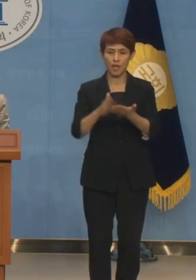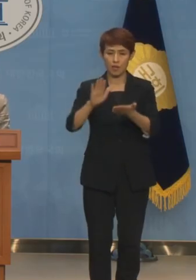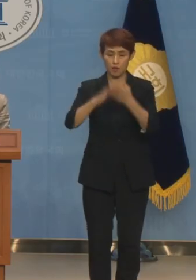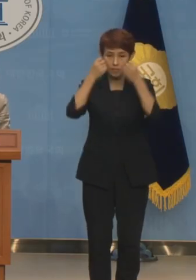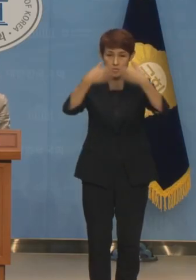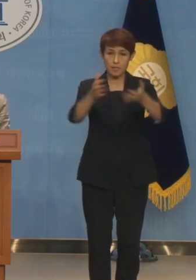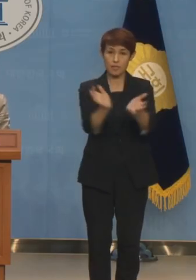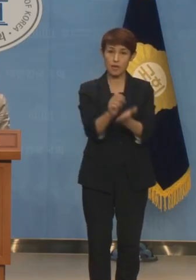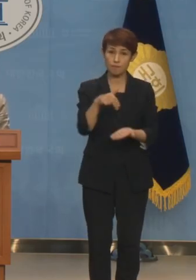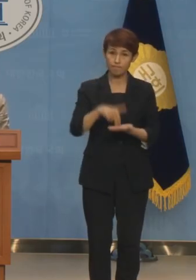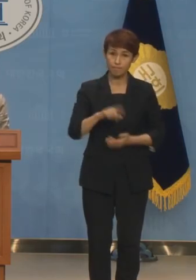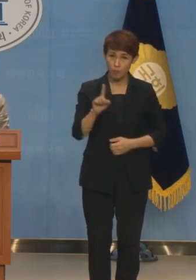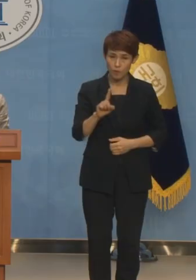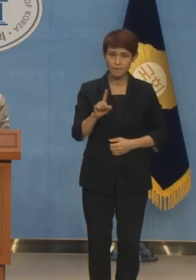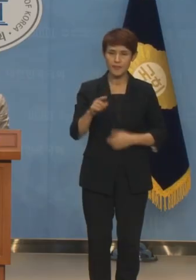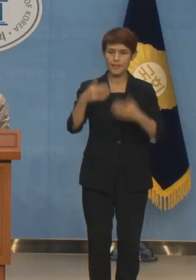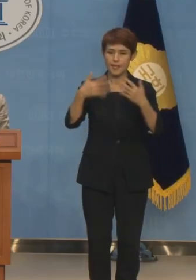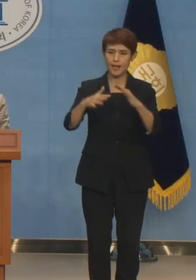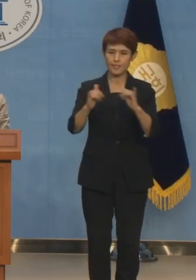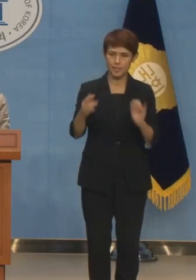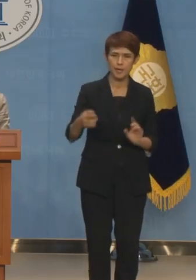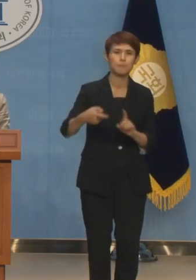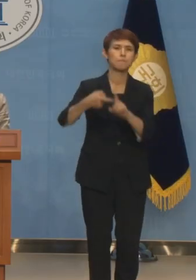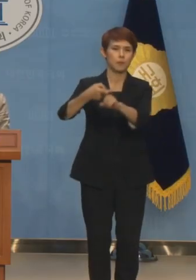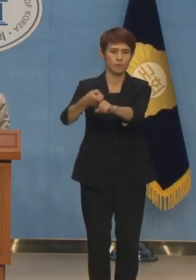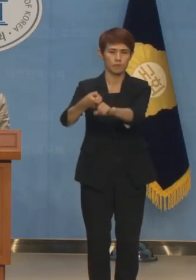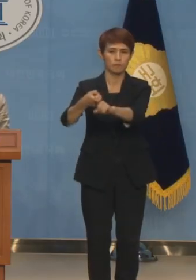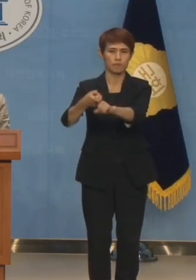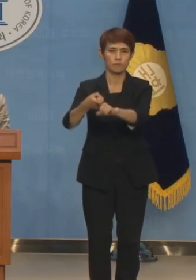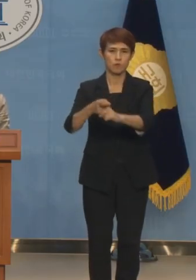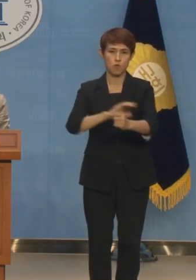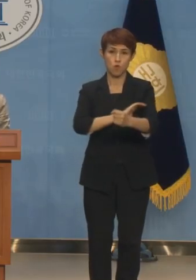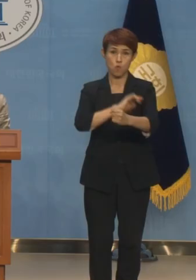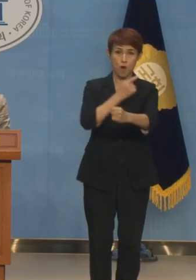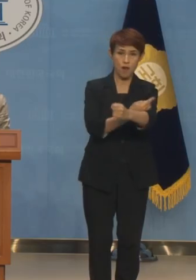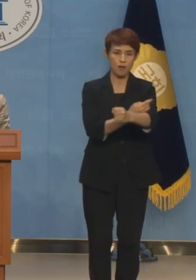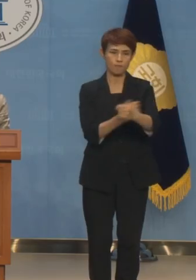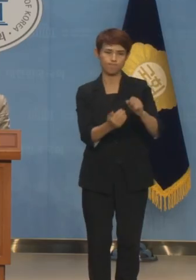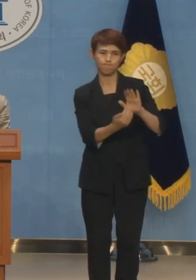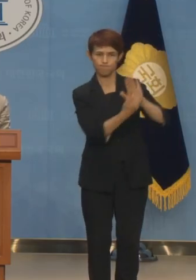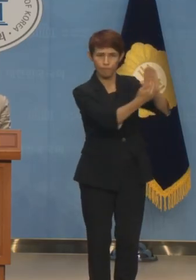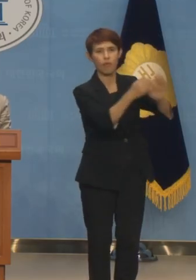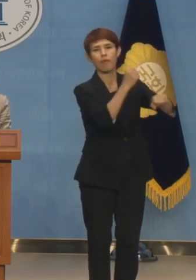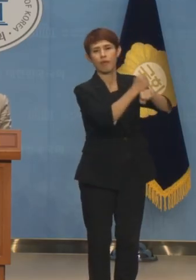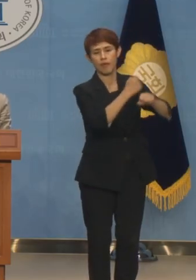개혁신당은 약자의 편에 서서 권력을 견제하겠습니다.